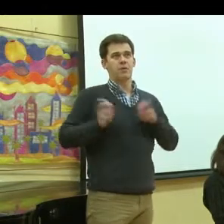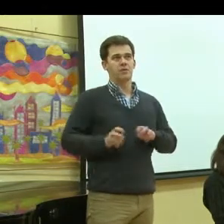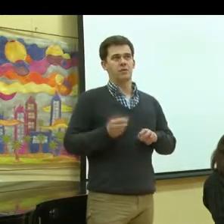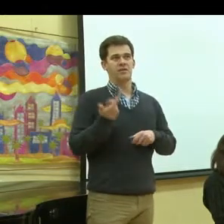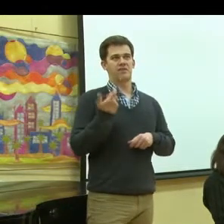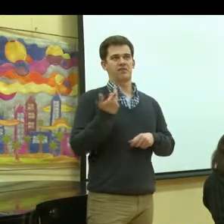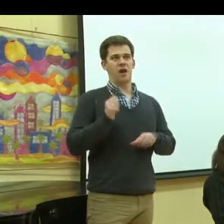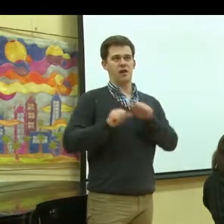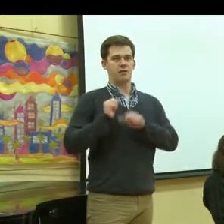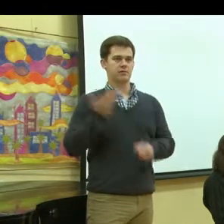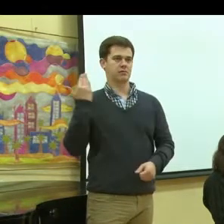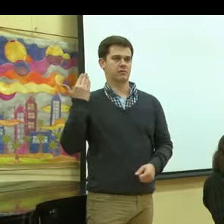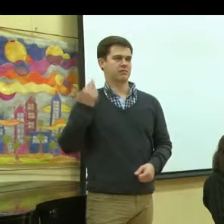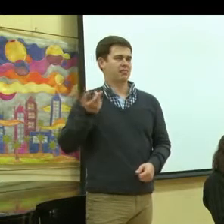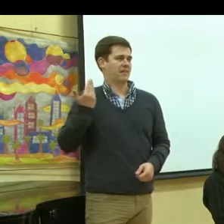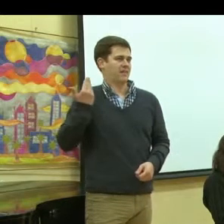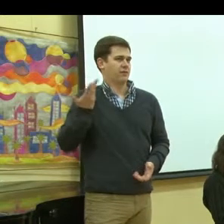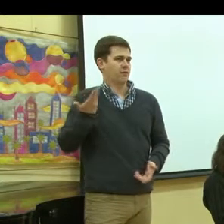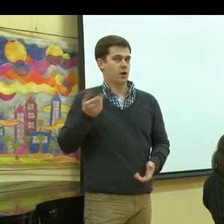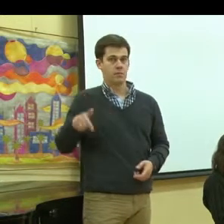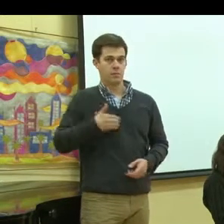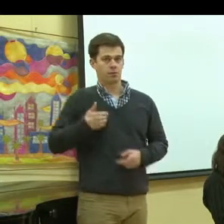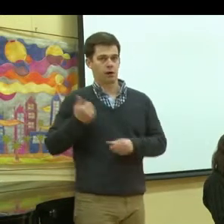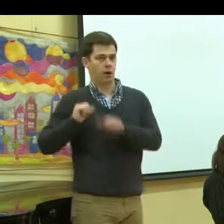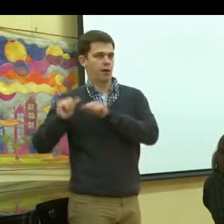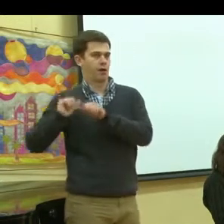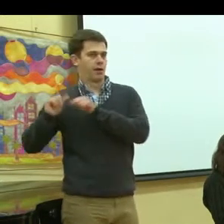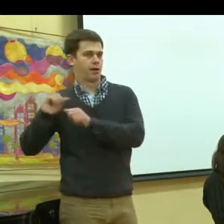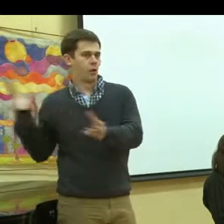lat. W związku z tym ta ich historia jest krótsza.